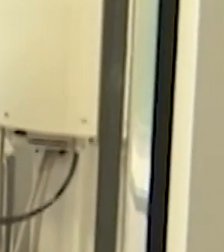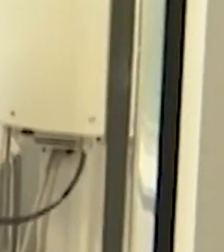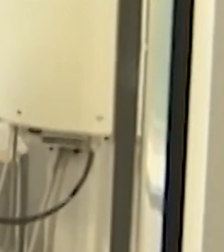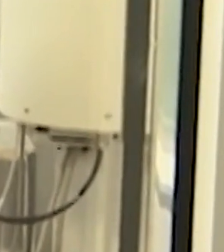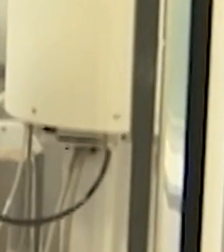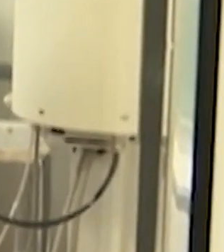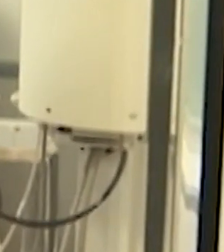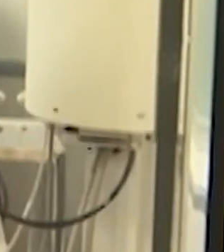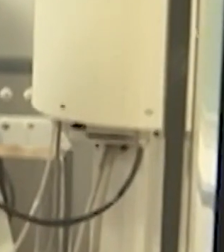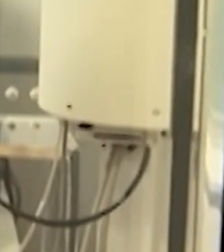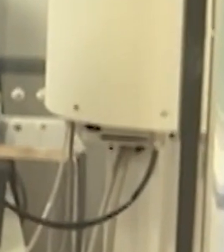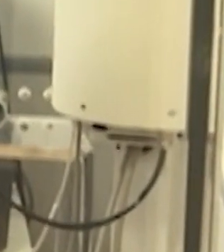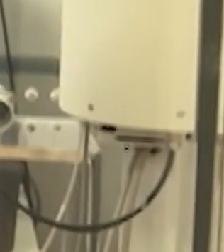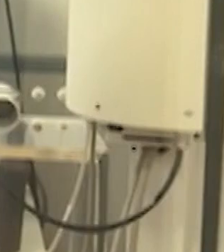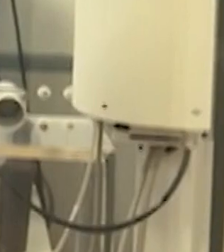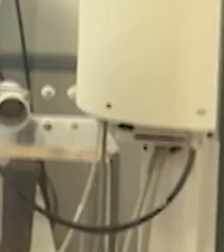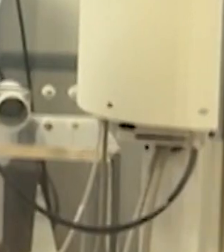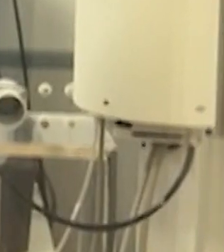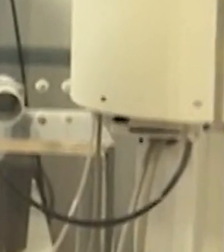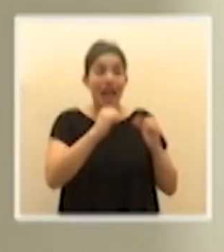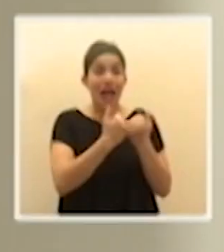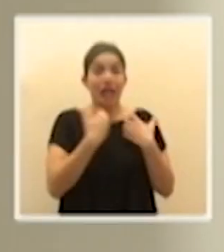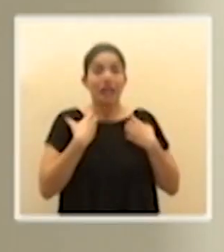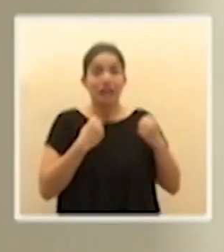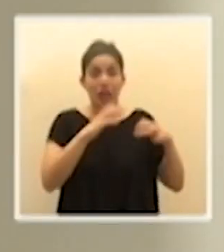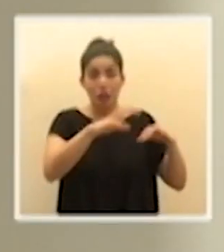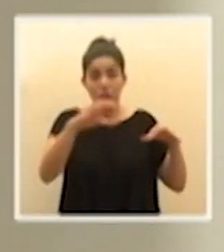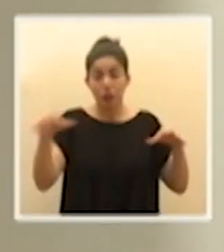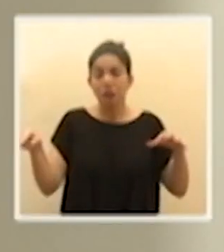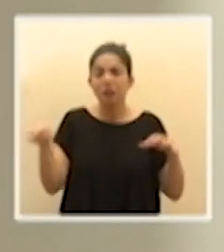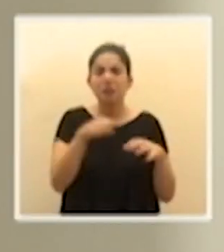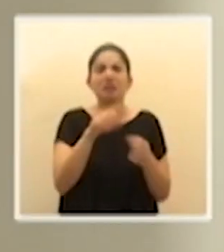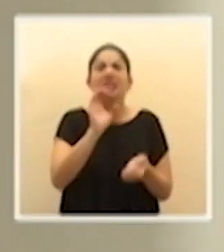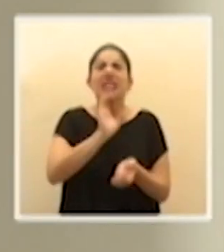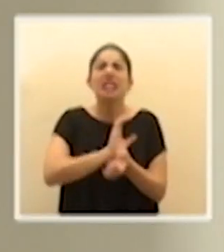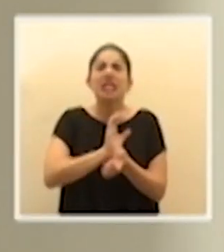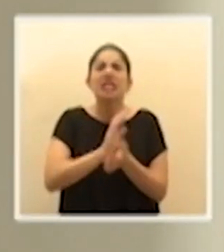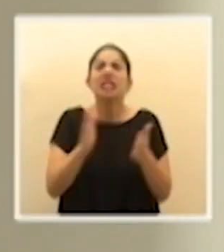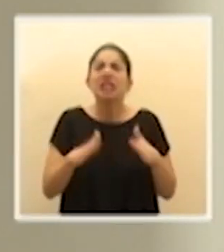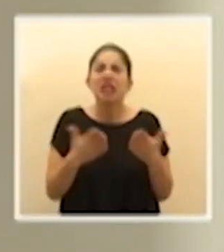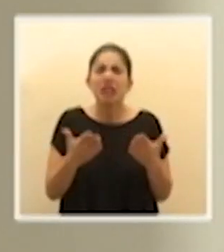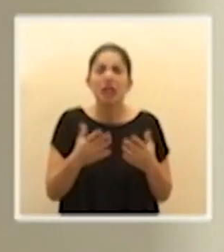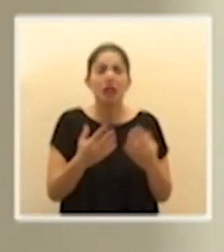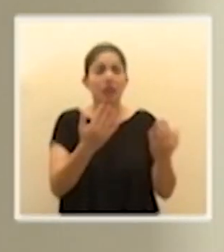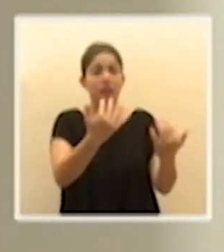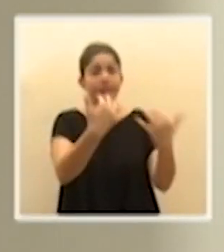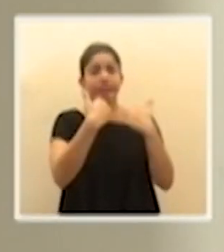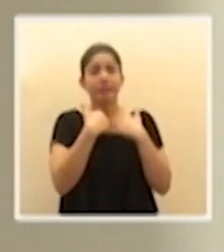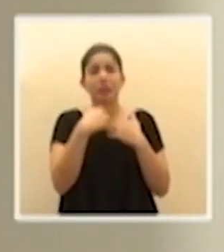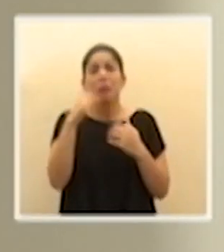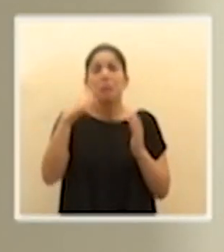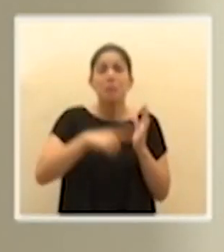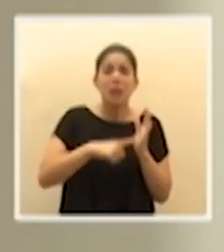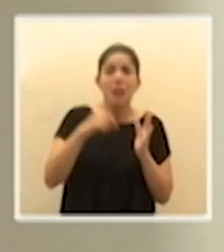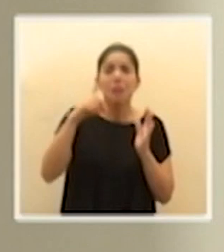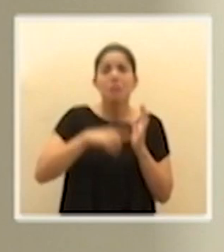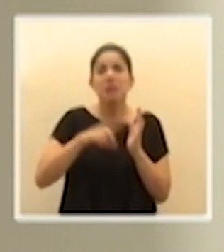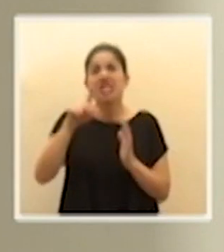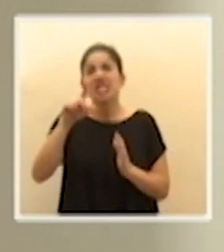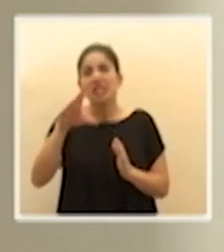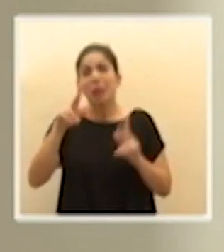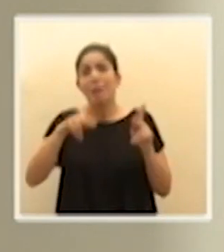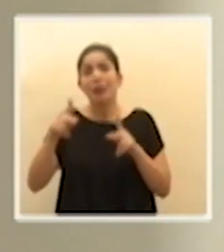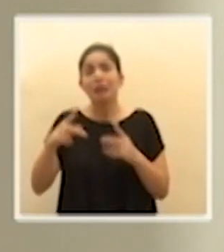para recibir a las personas que quieren dejar de fumar. Estas clínicas reciben entre 1.000 a 1.100 personas